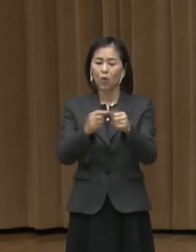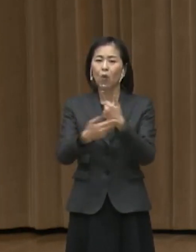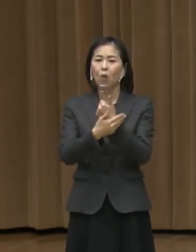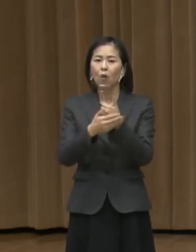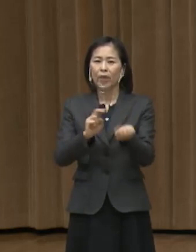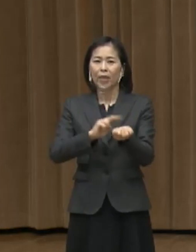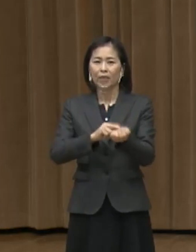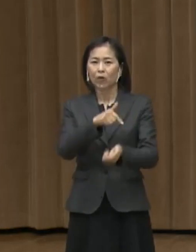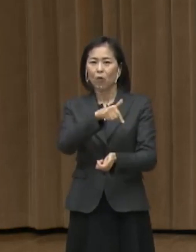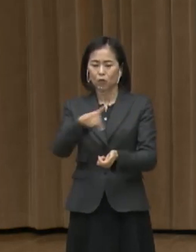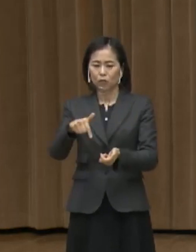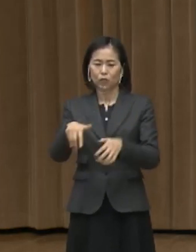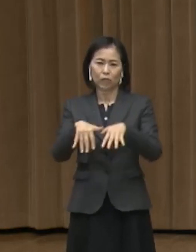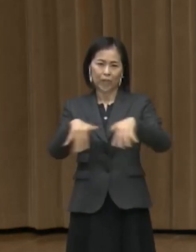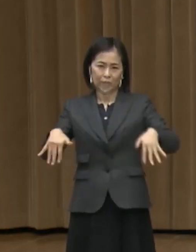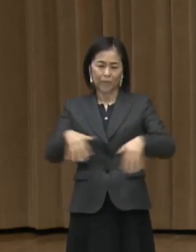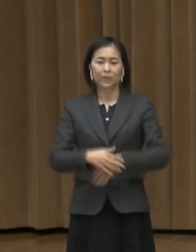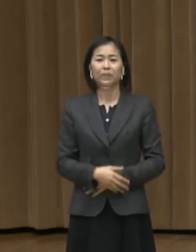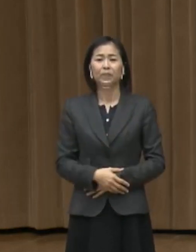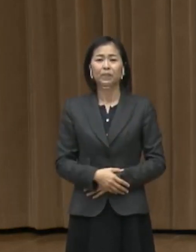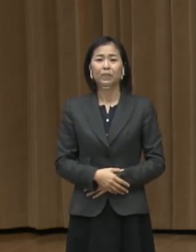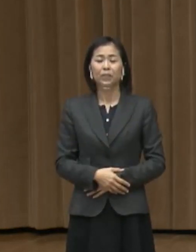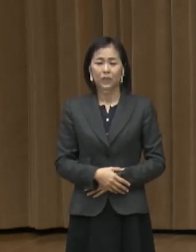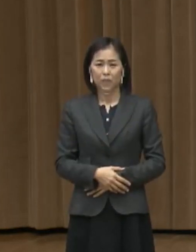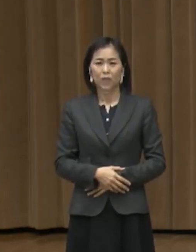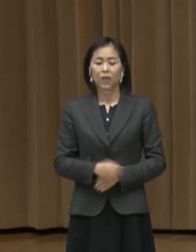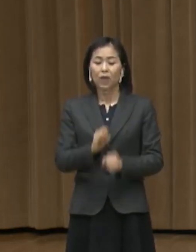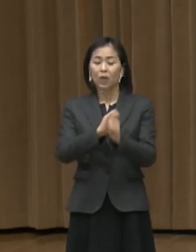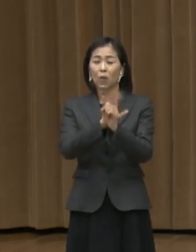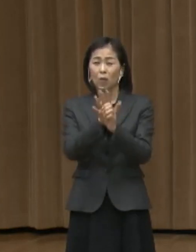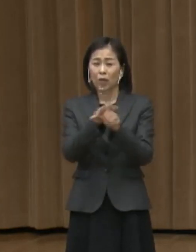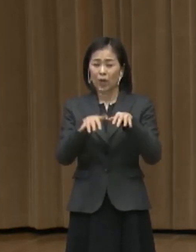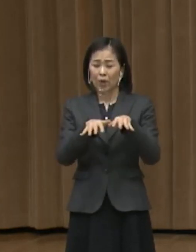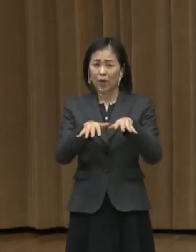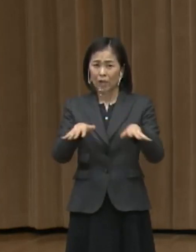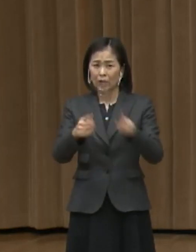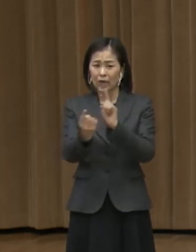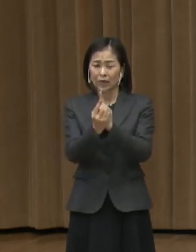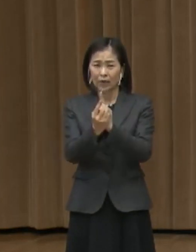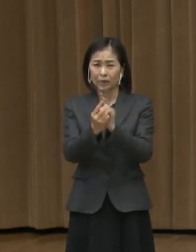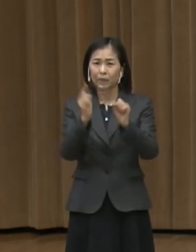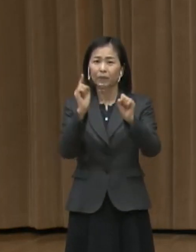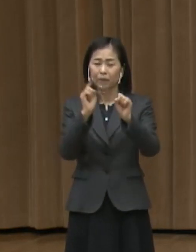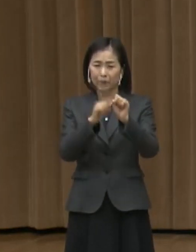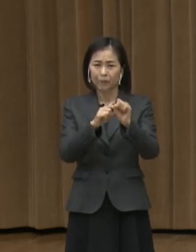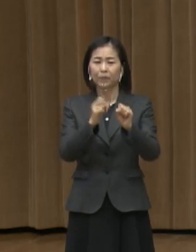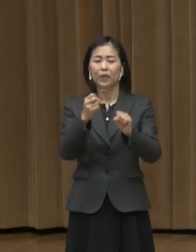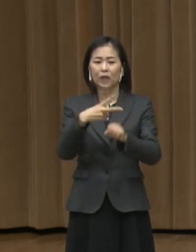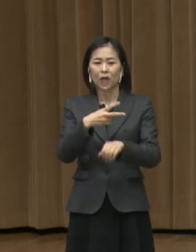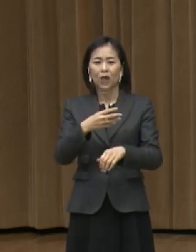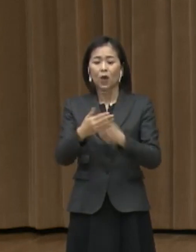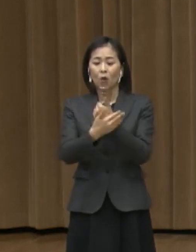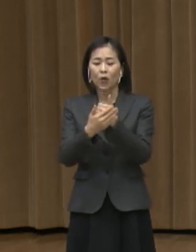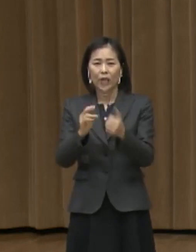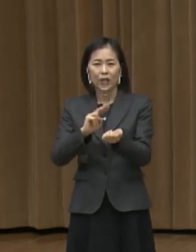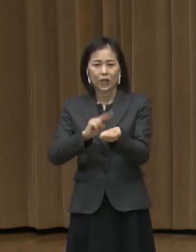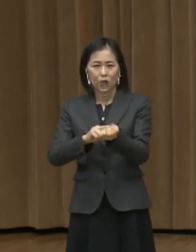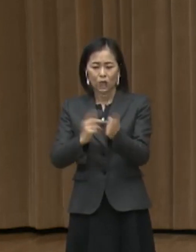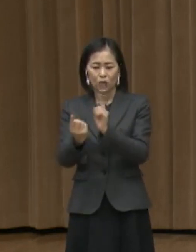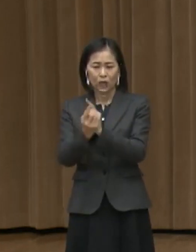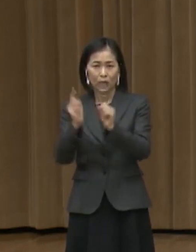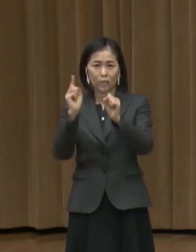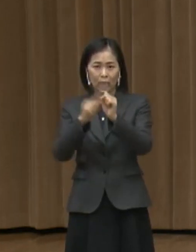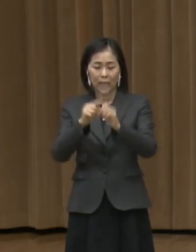制であります。保健医療部では新型コロナウイルス感染症をはじめ、 保健医療の課題に対応するため、